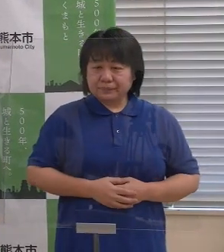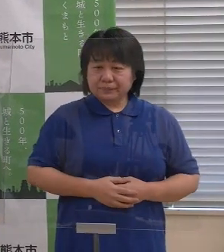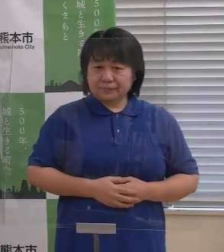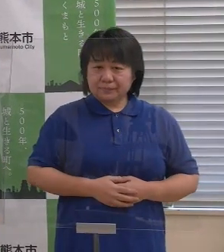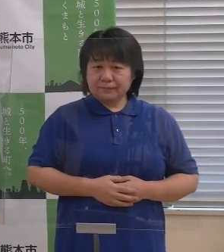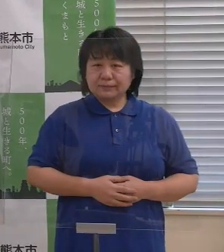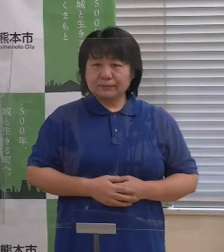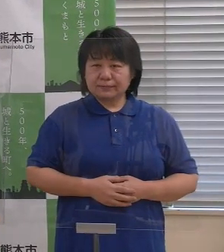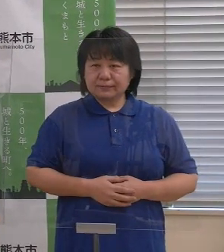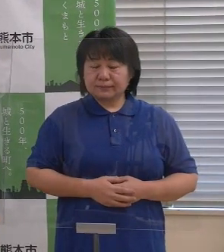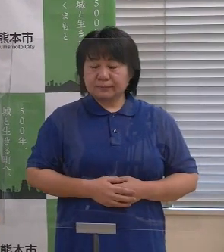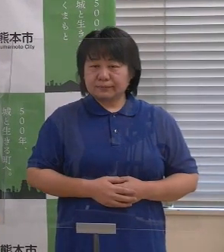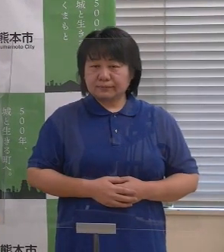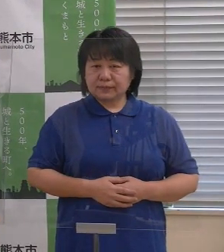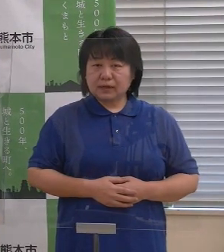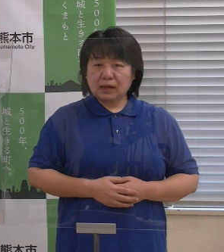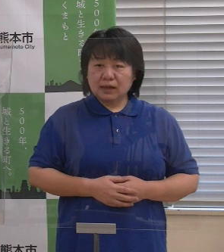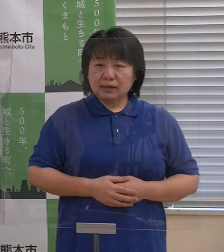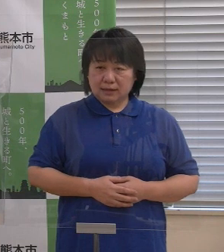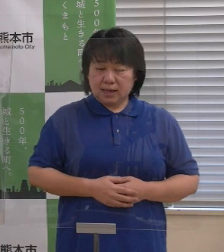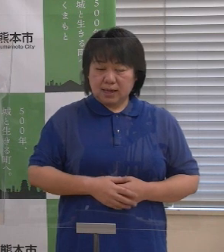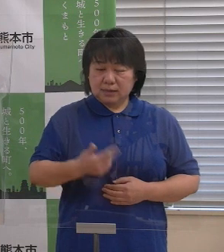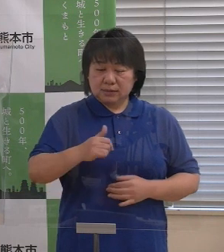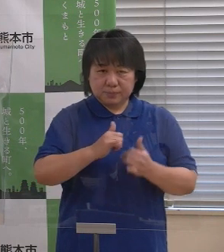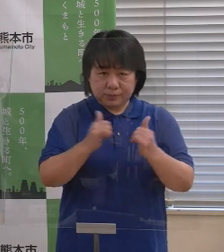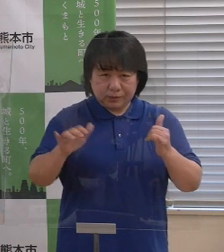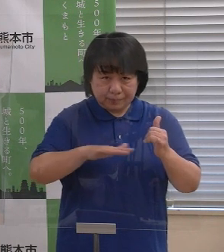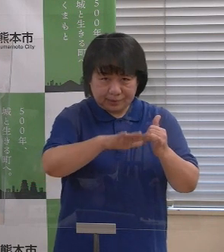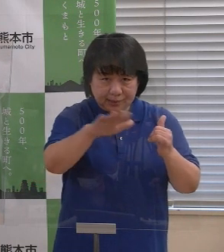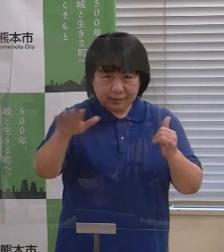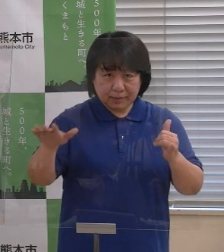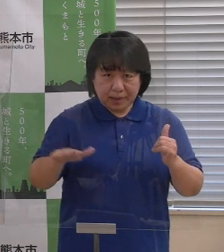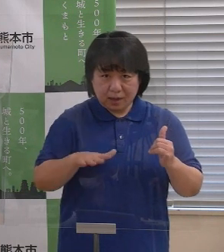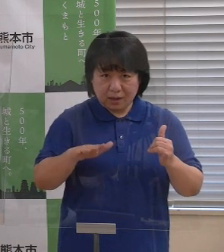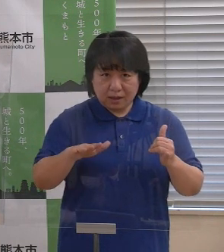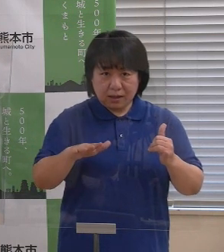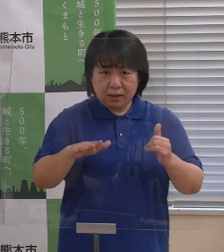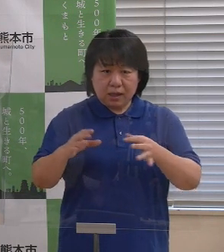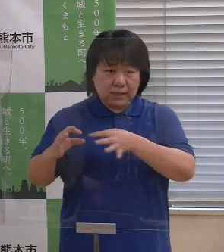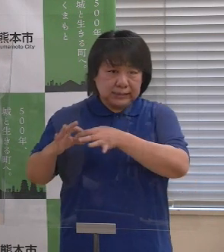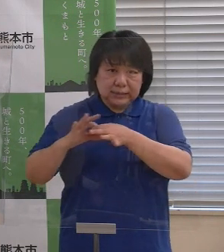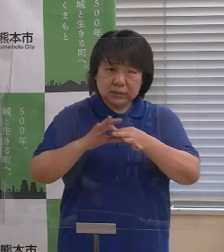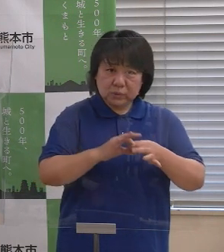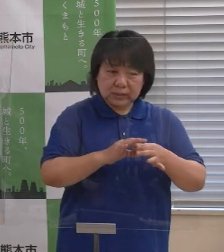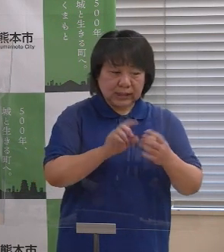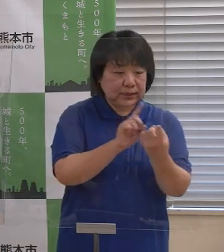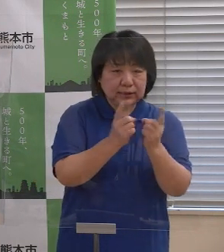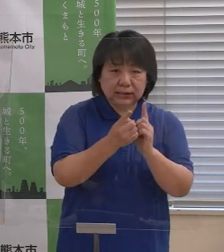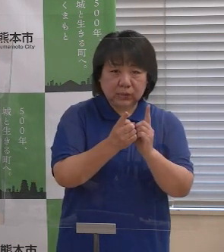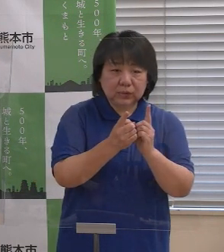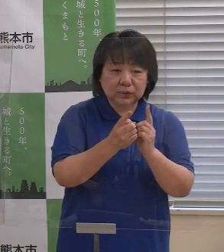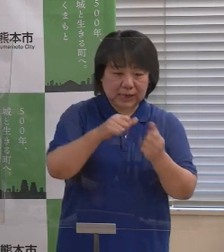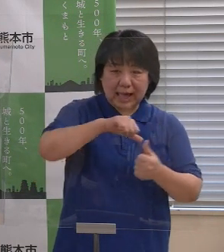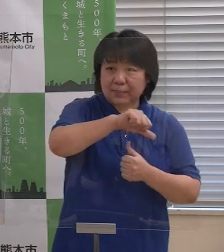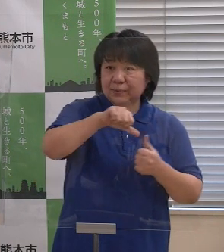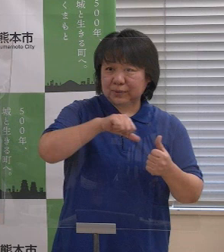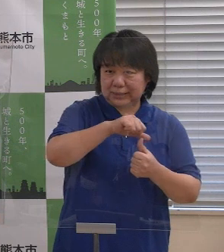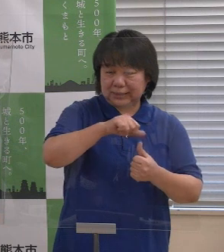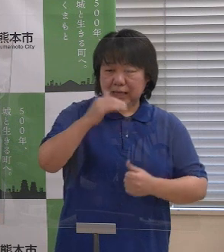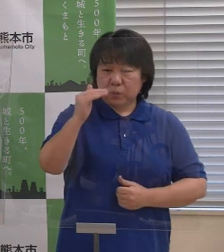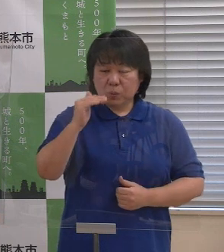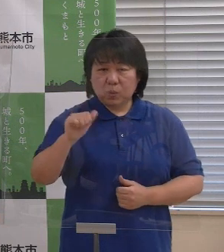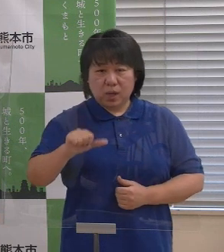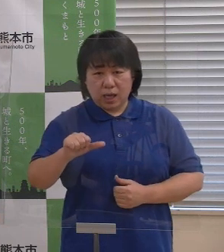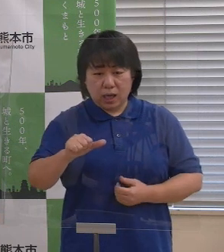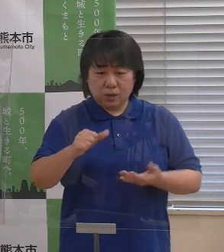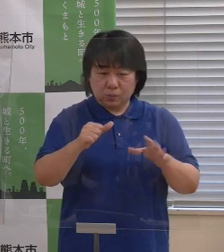。ただ市民の皆様におかれましては、引き続き接触確認アプリココアの積極的